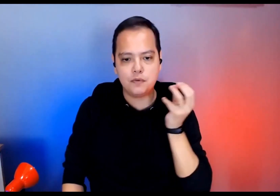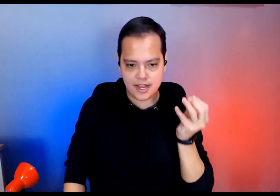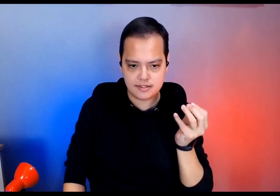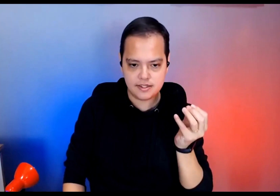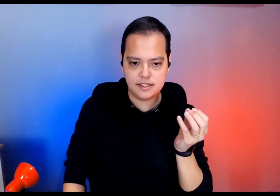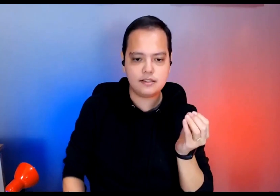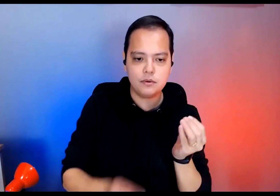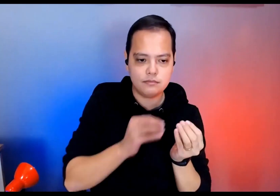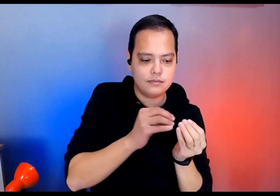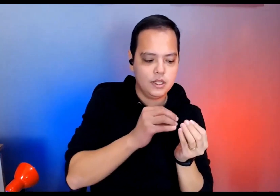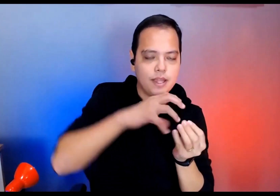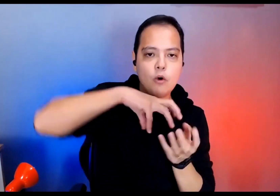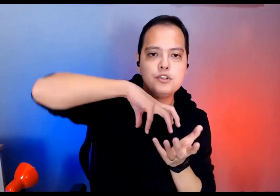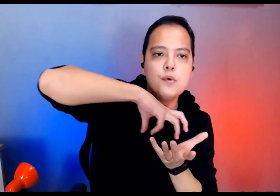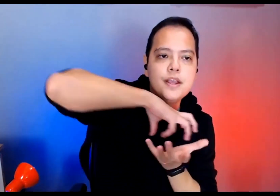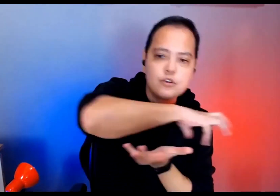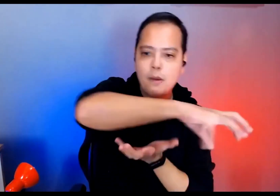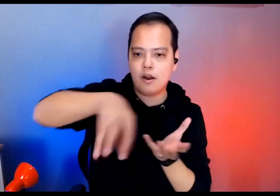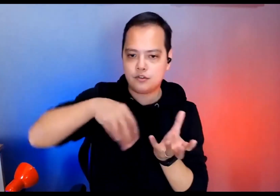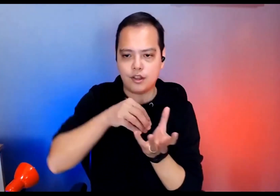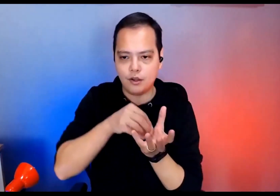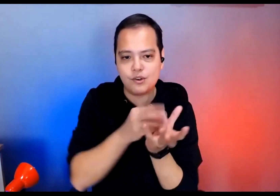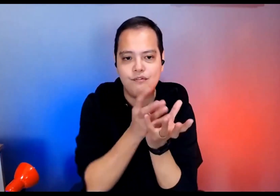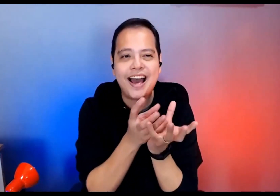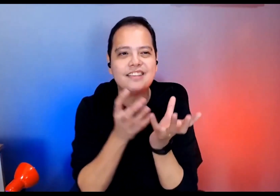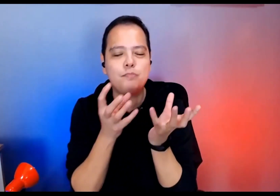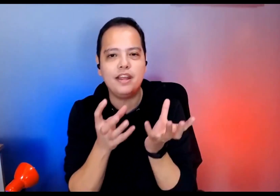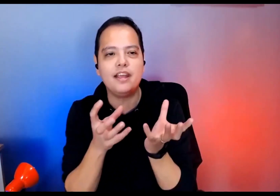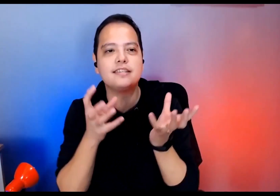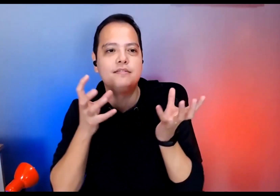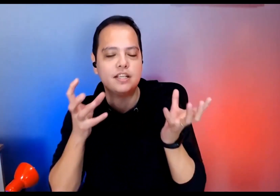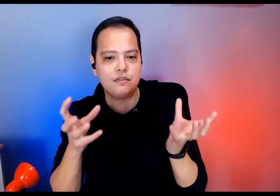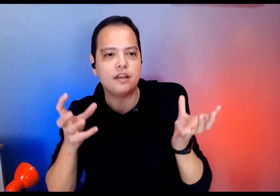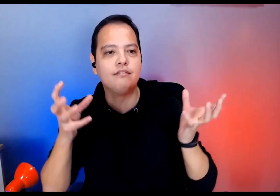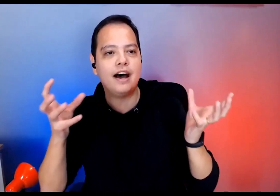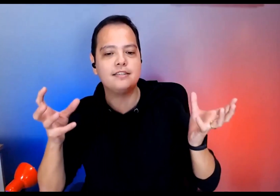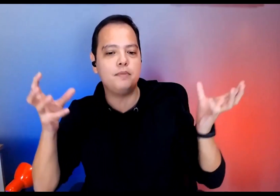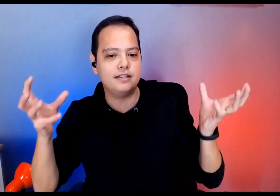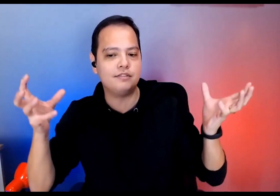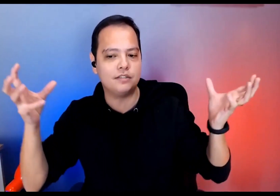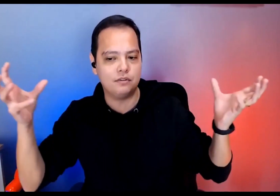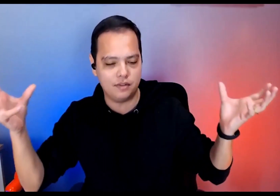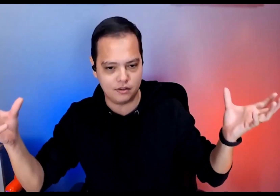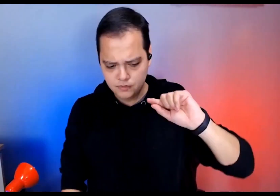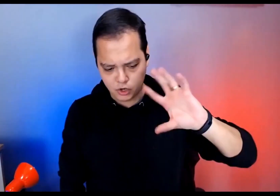faz. Então, não tem como diluir isso numa aula só, entendeu? São várias experiências que vocês vão vivendo. Várias experiências que vocês vão vivendo. Eu gosto de uma